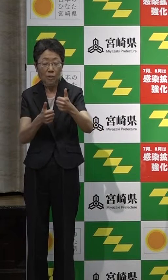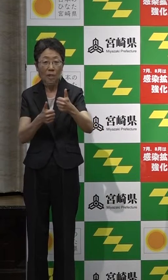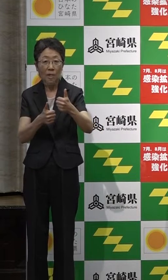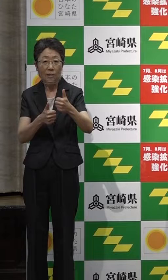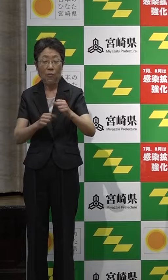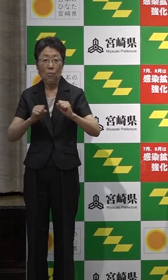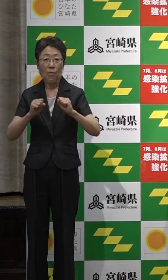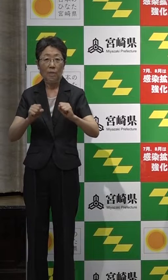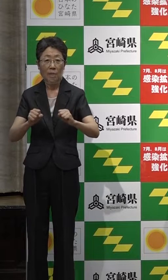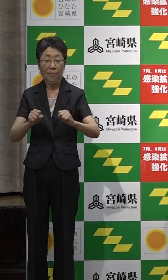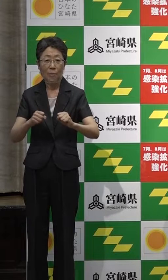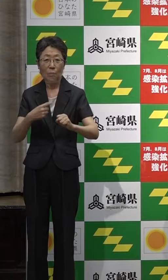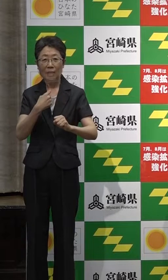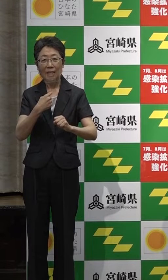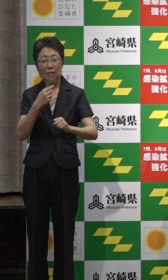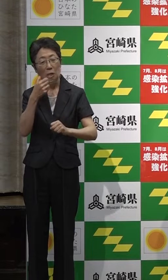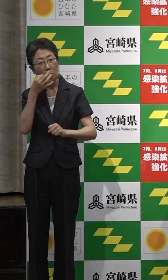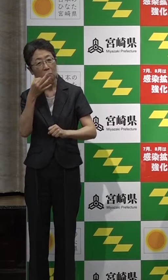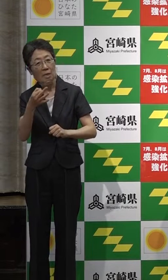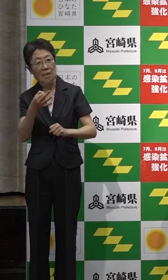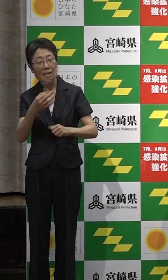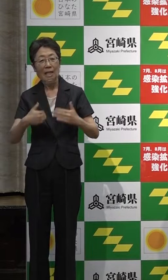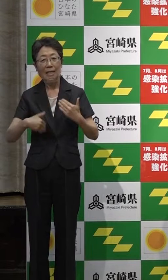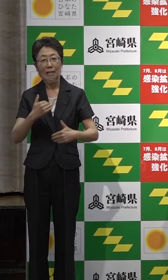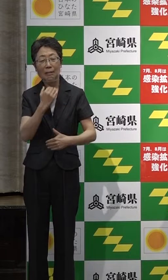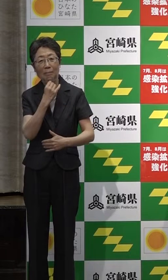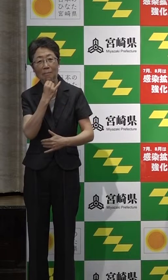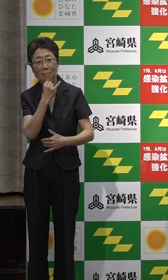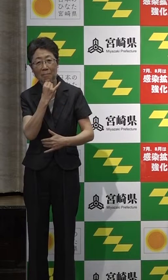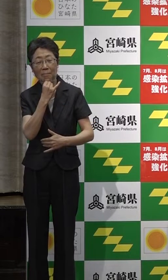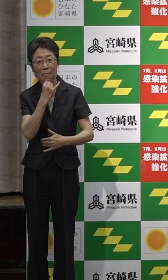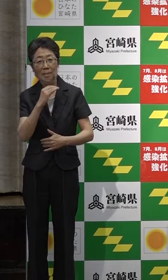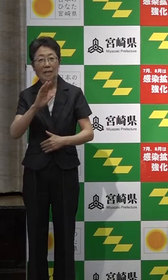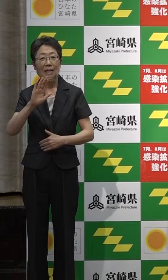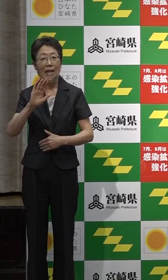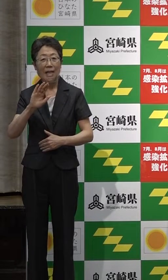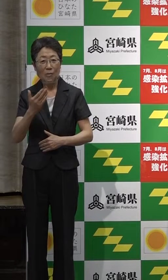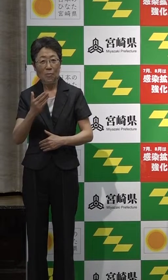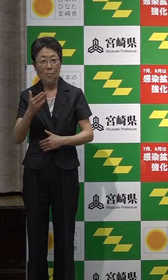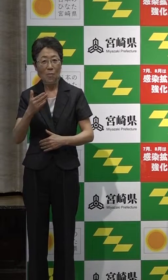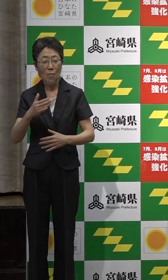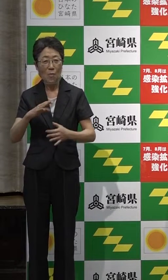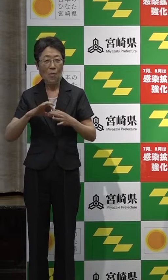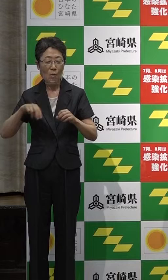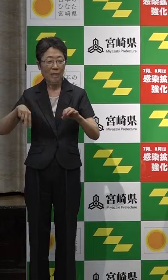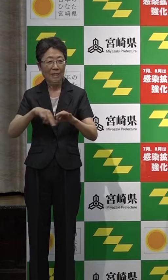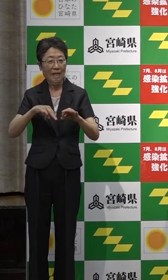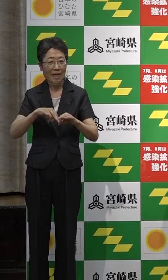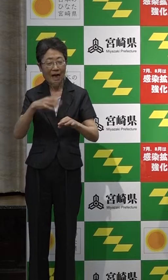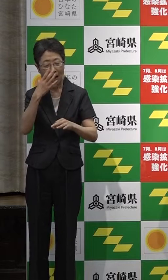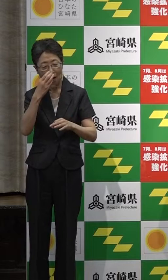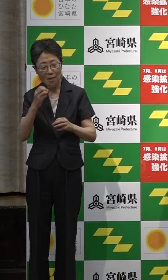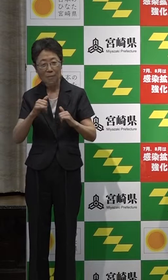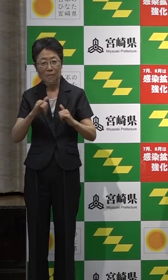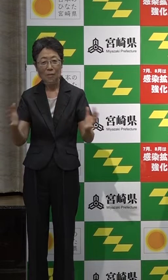して、サッカー関係者と一緒に見ながら盛り上がりたいなという、そういう気持ちはあるわけでありますが、それは中に避け